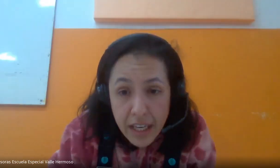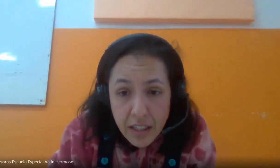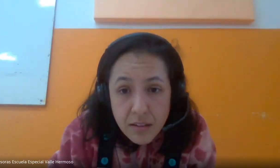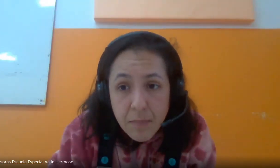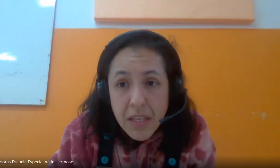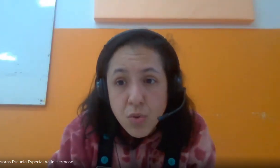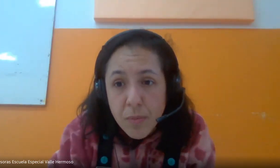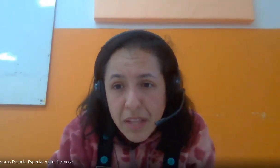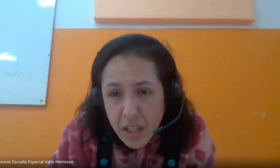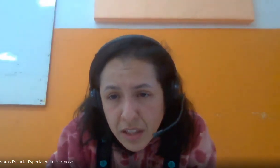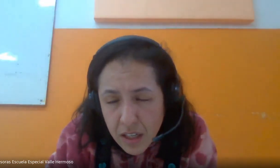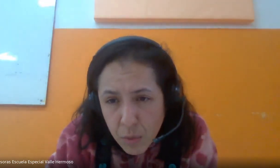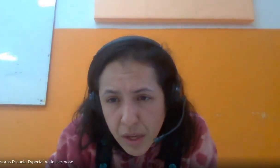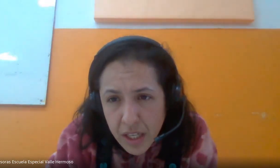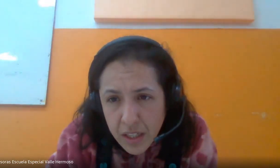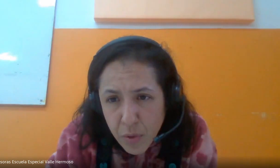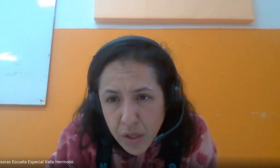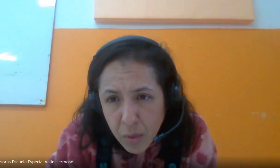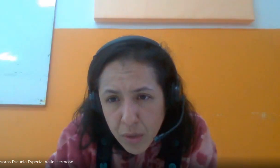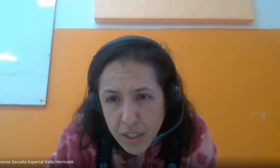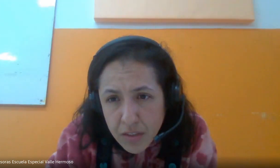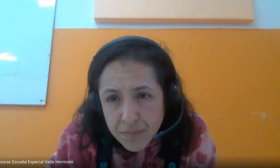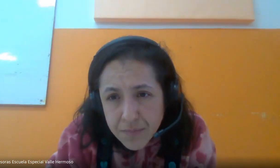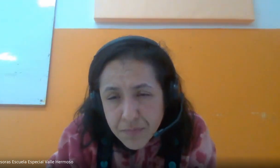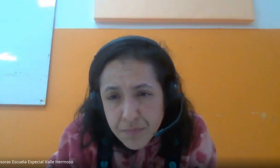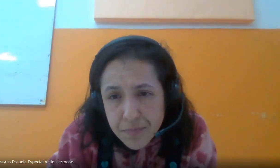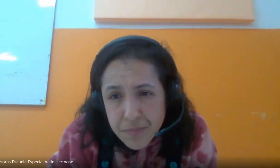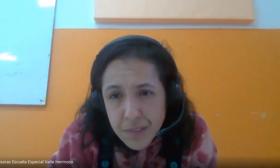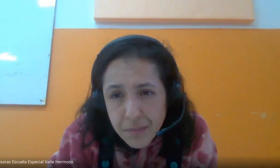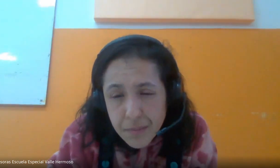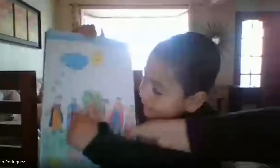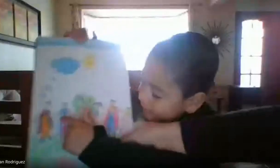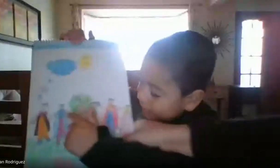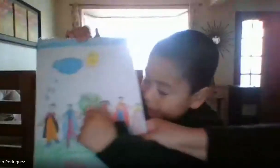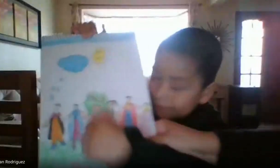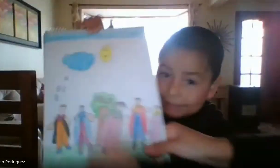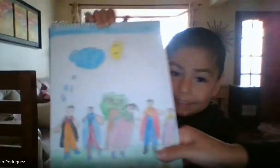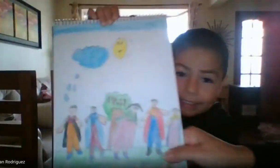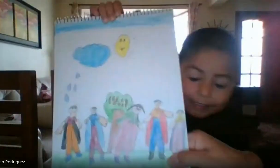quieren también que su... Mira, ahí está el dibujo del Joaquín. Mira este.